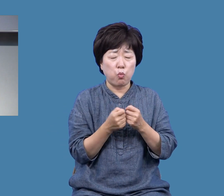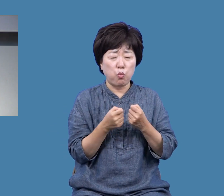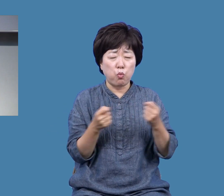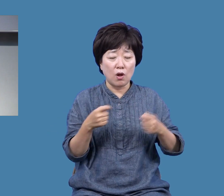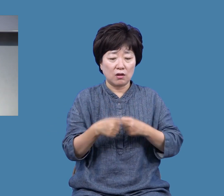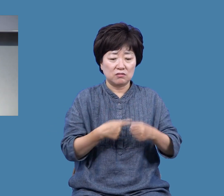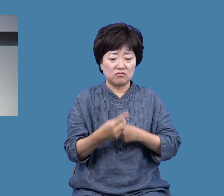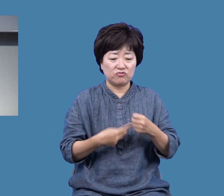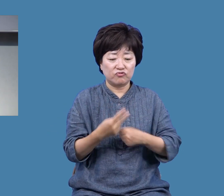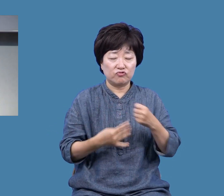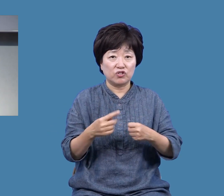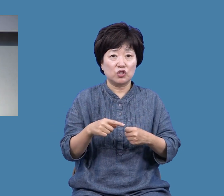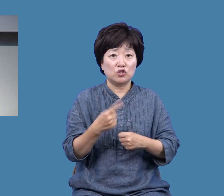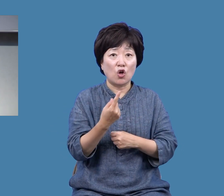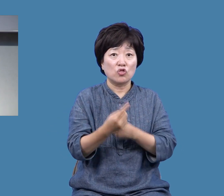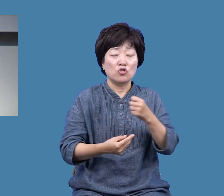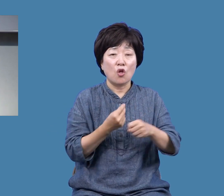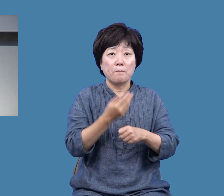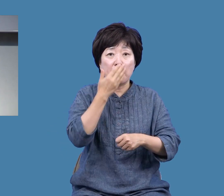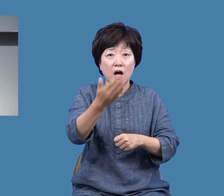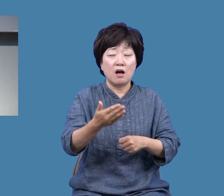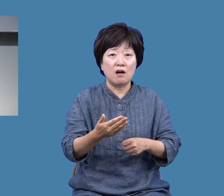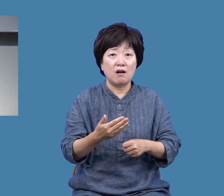누릴 수 있는 사람은 아무도 없어요. 뭐 아무리 우리가